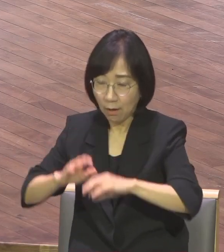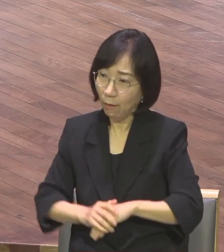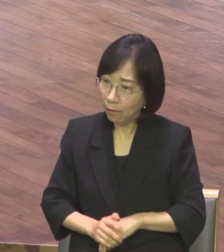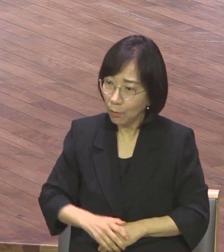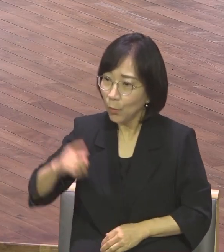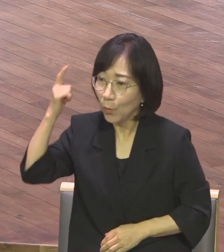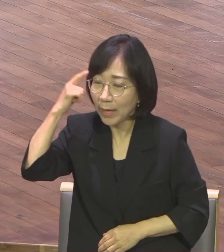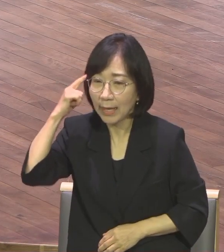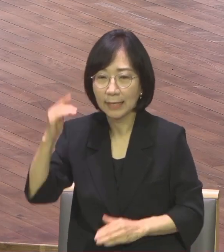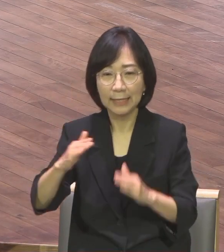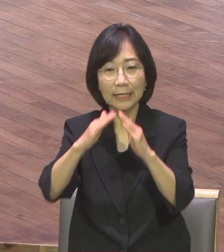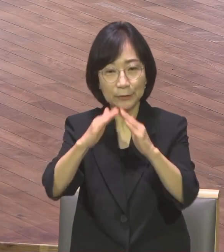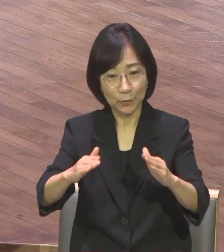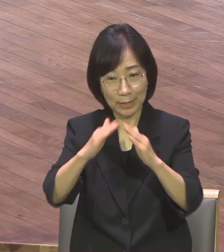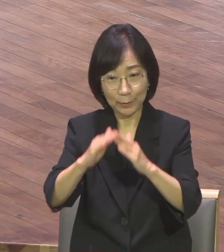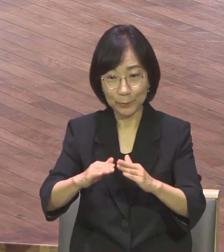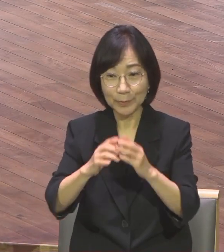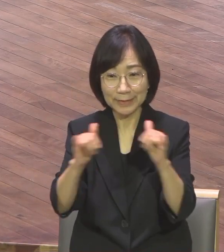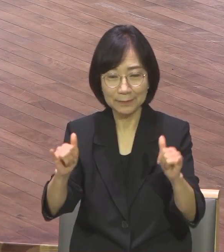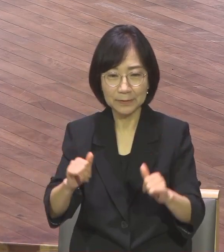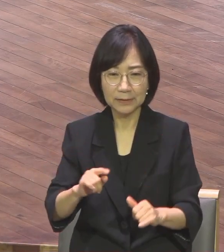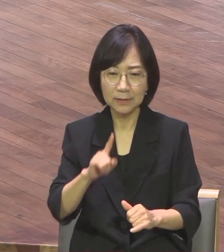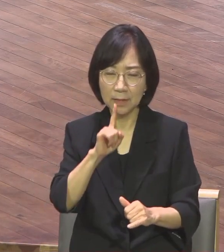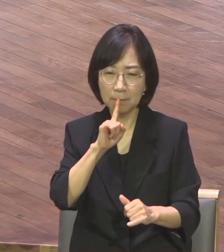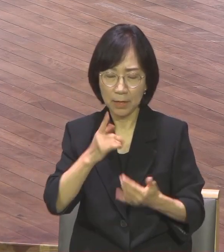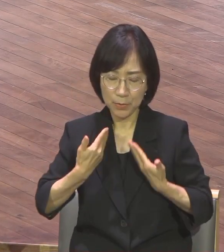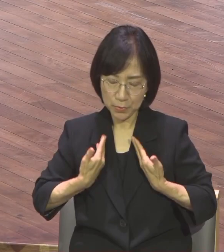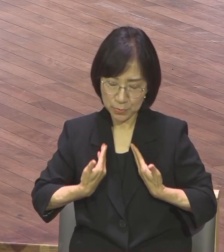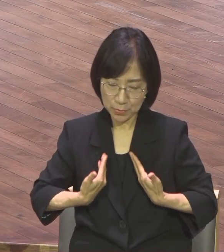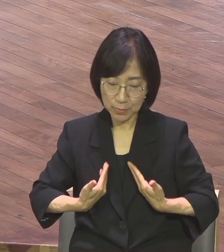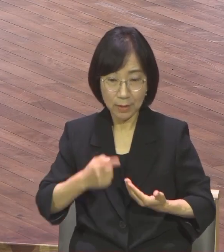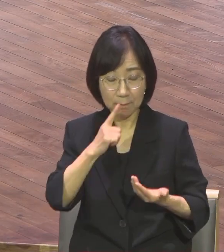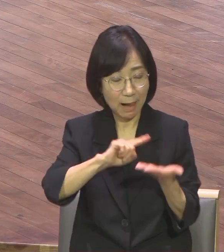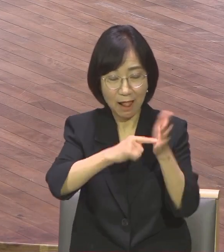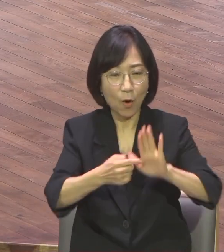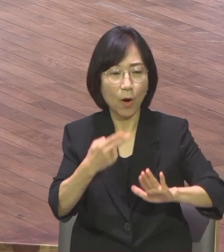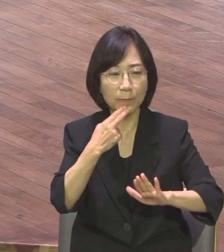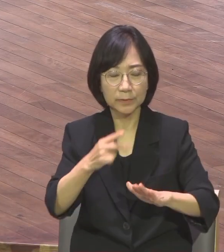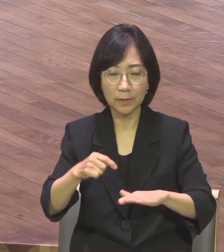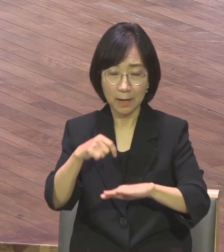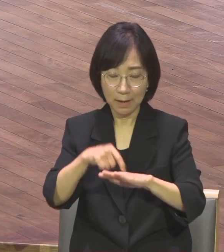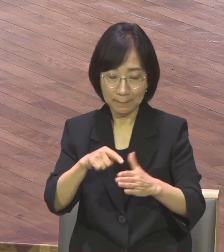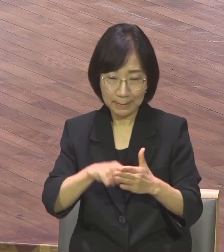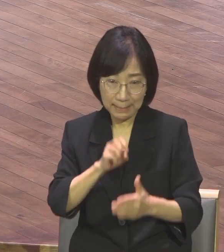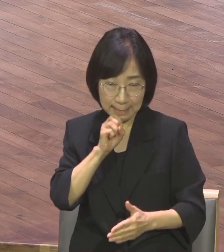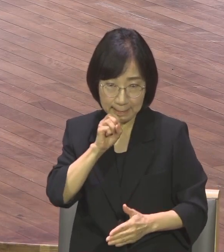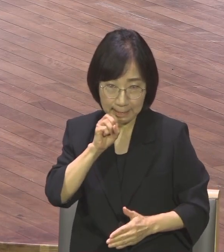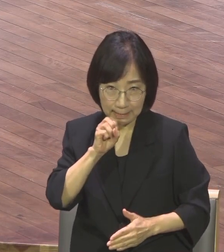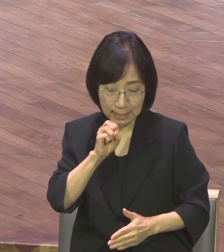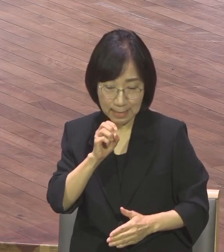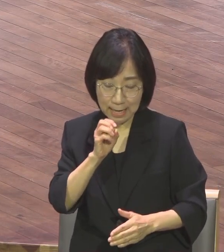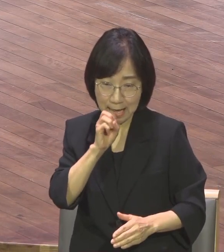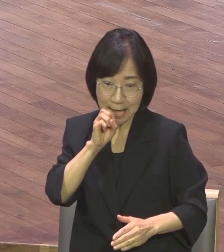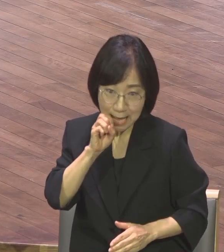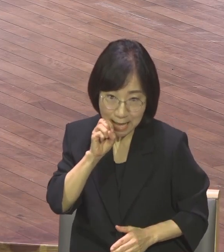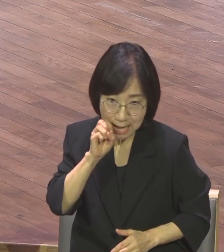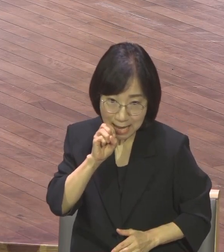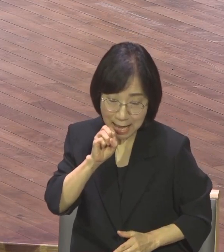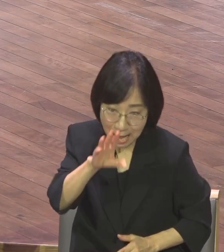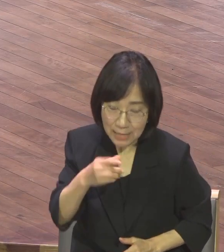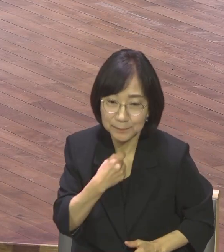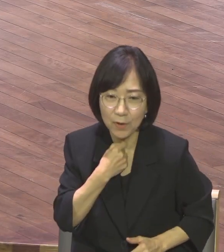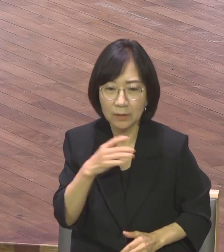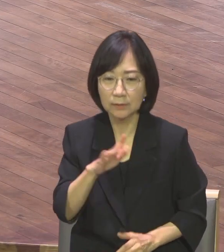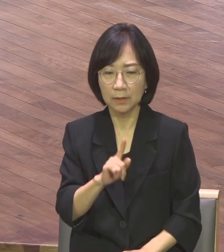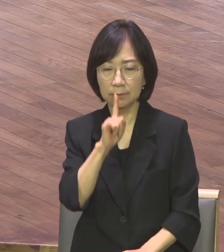전라도 사람들의 특징이 말을 잘 안 합니다. 표현을 잘 안 해요. 속에 생각을 하고 표현을 잘 안 해요.